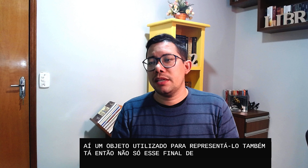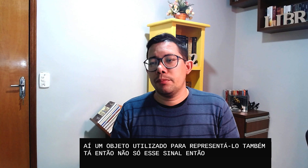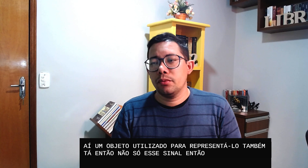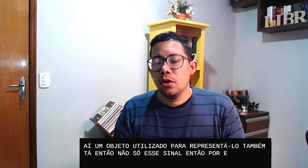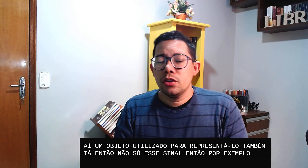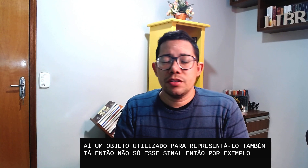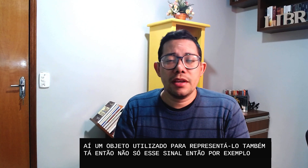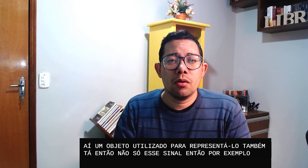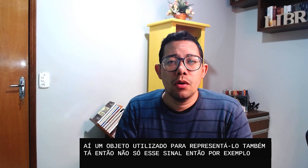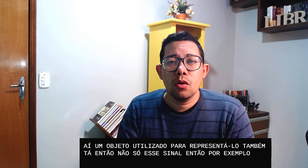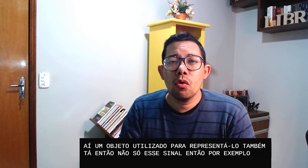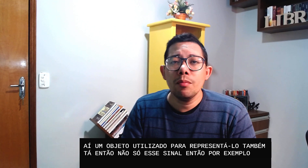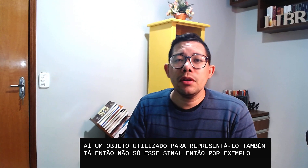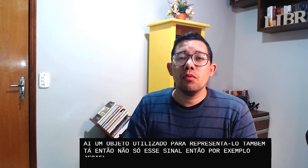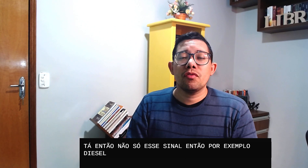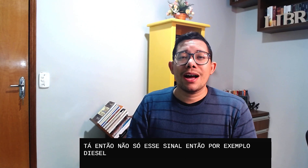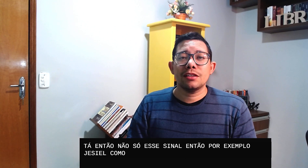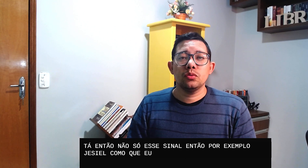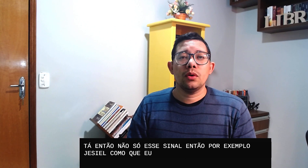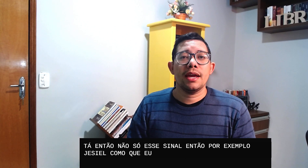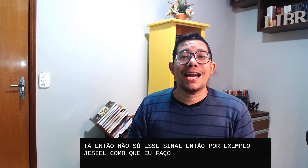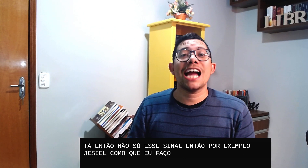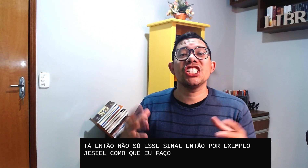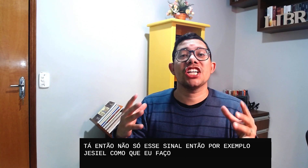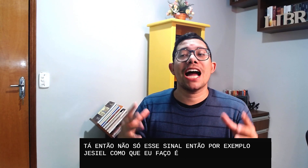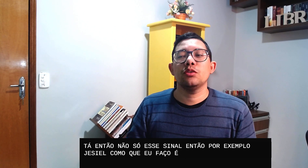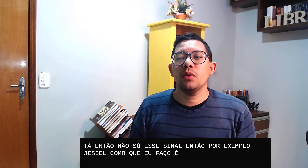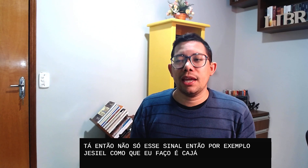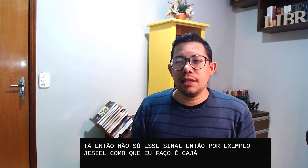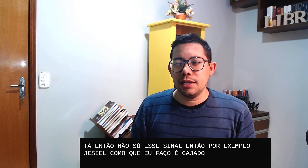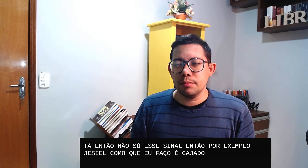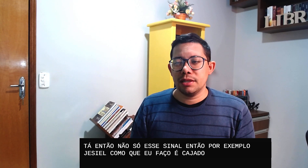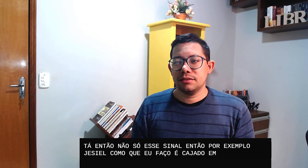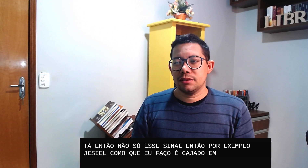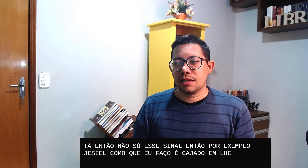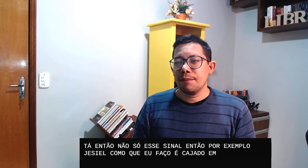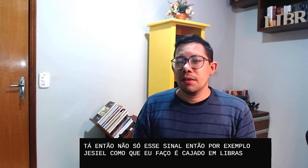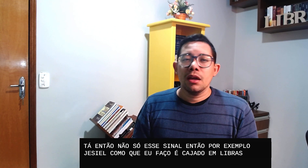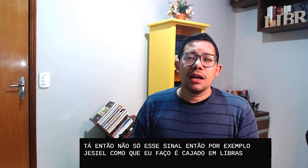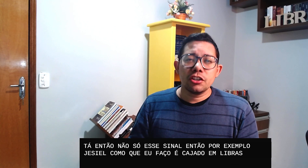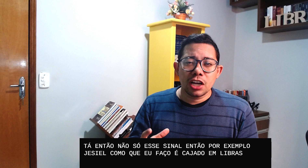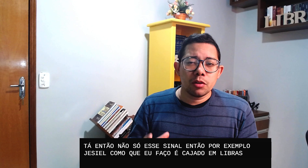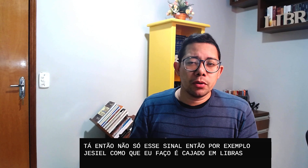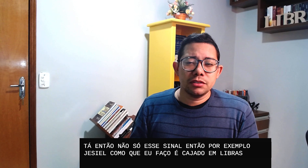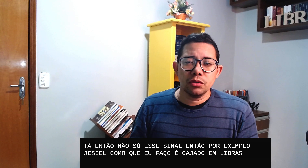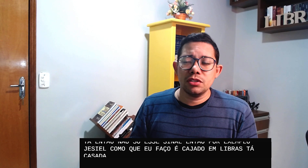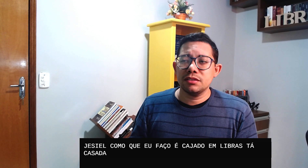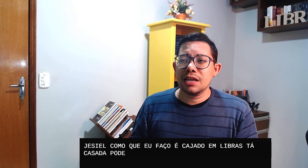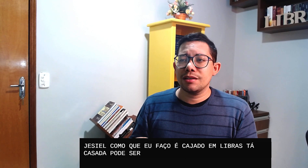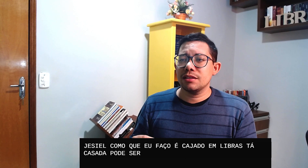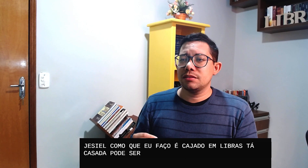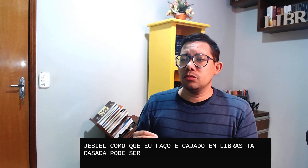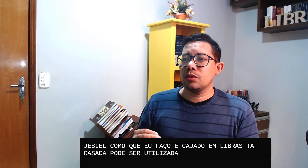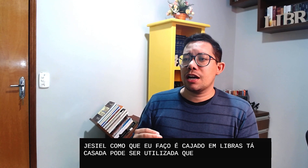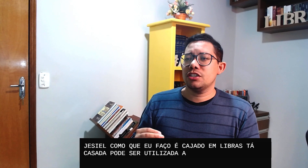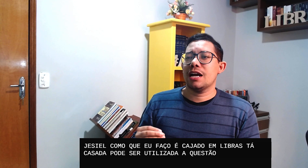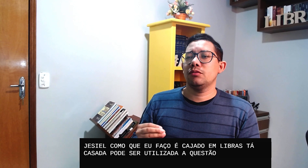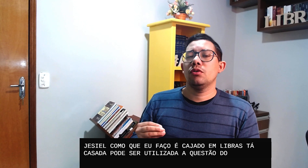exemplo, Gisiel, como que eu faço cajado em libras, tá? Cajado pode ser utilizado a questão do cajado